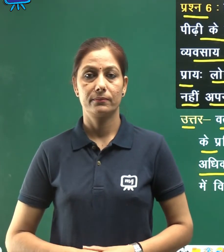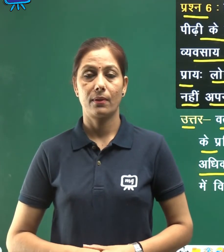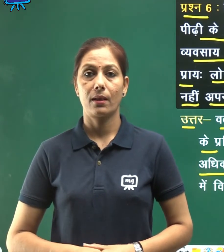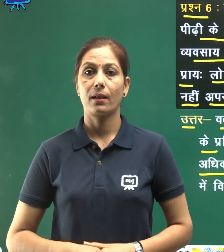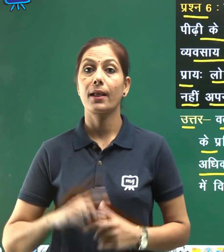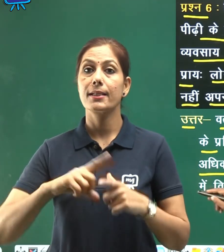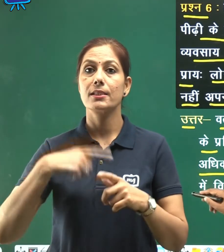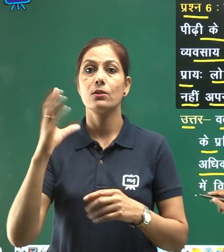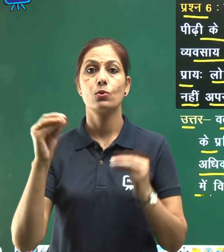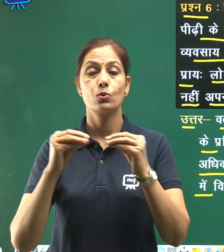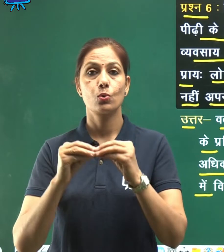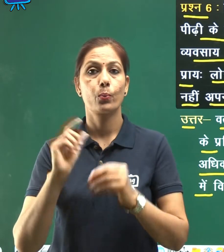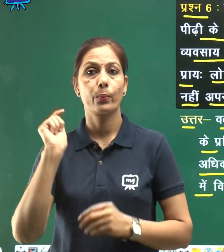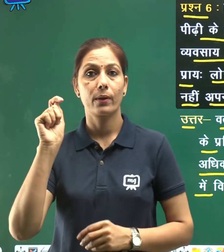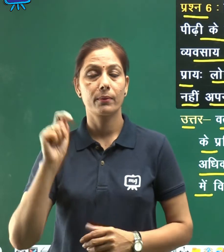नौकरी करने में